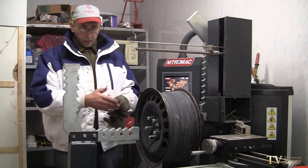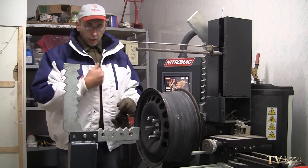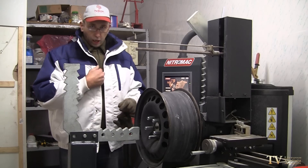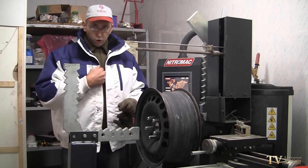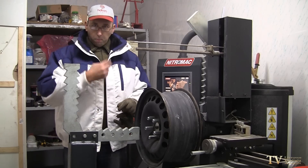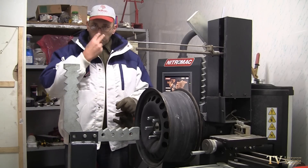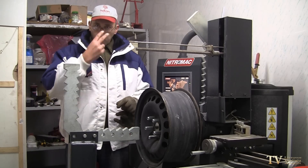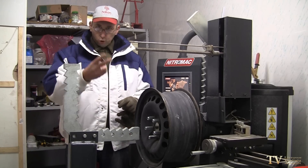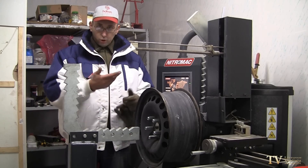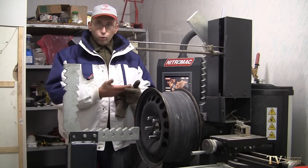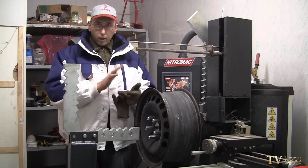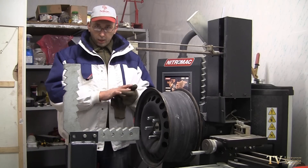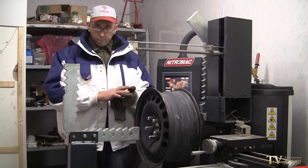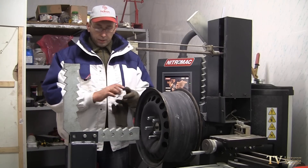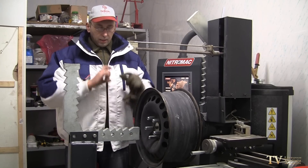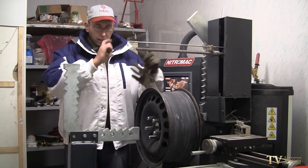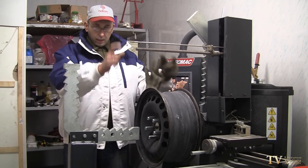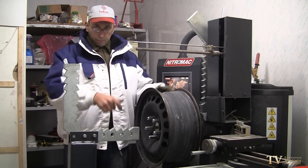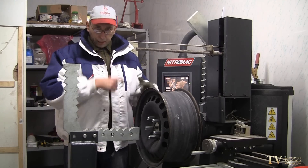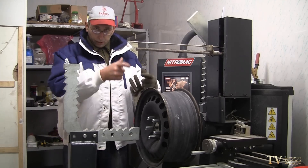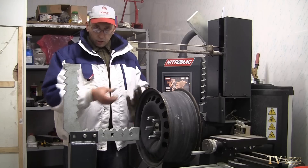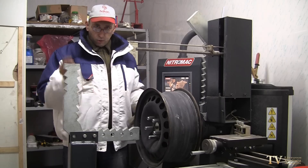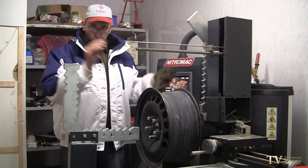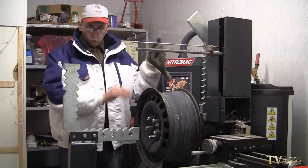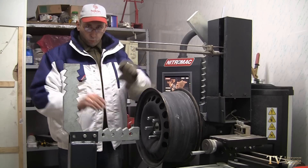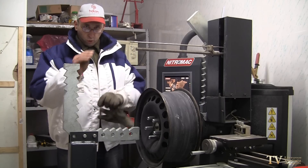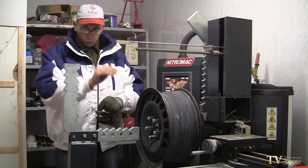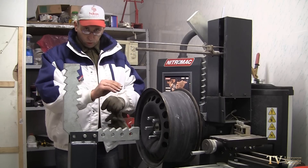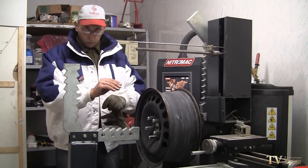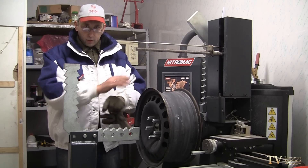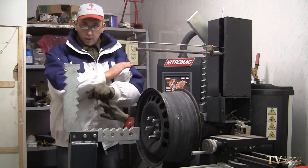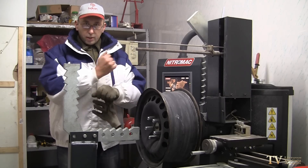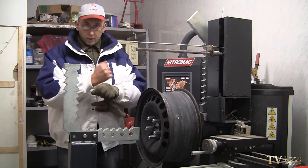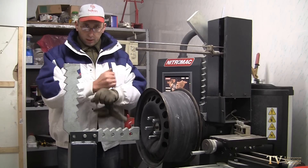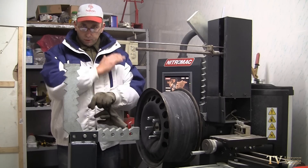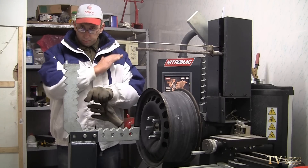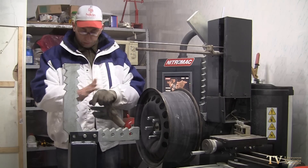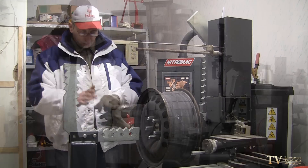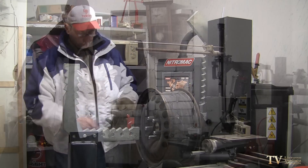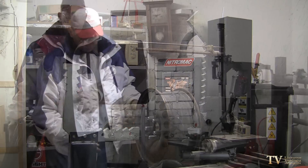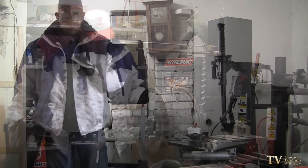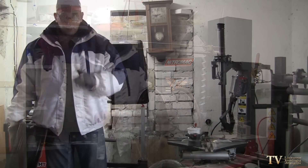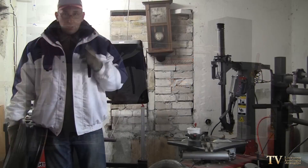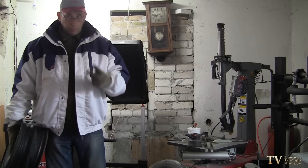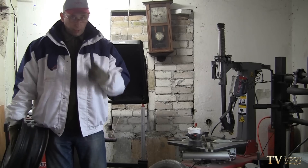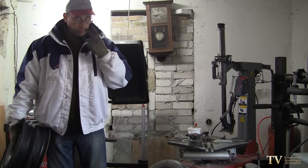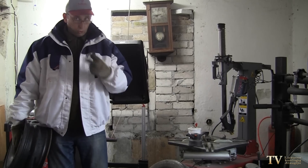Dabar aš parodysiu, kaip padangą užmontuoju ir darbą bandu. Dabar